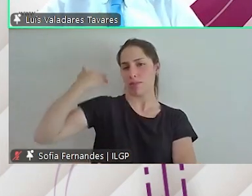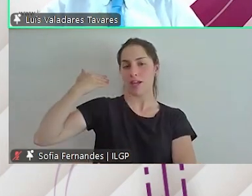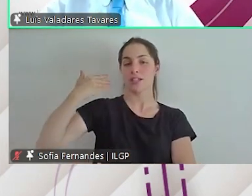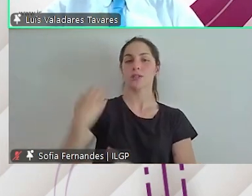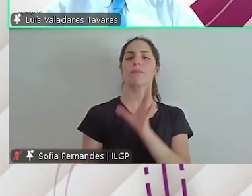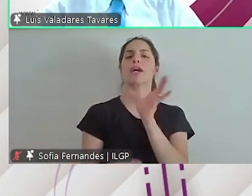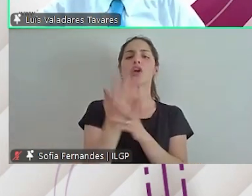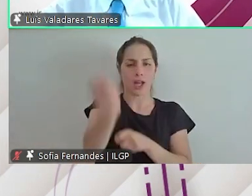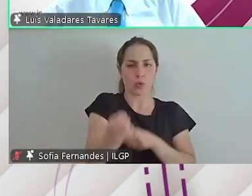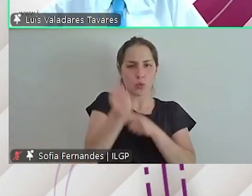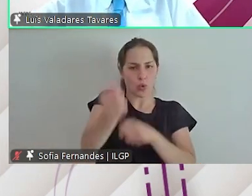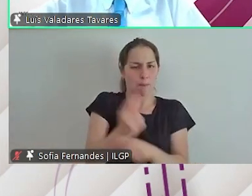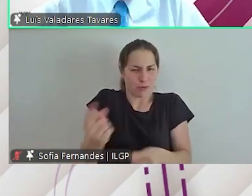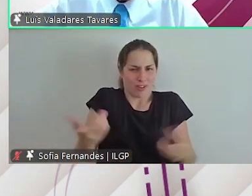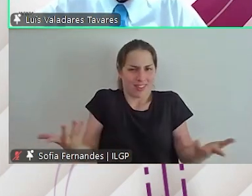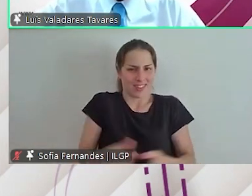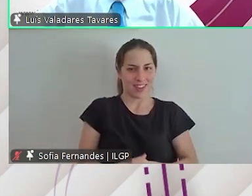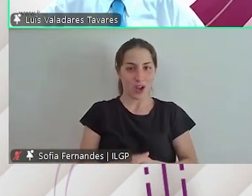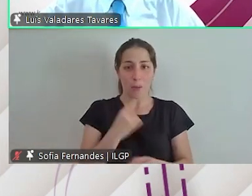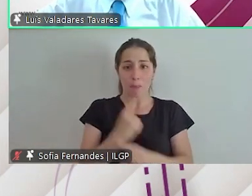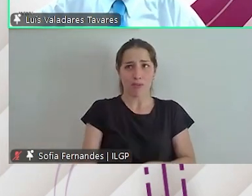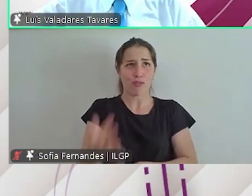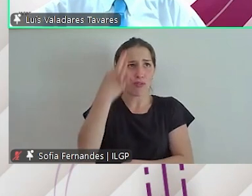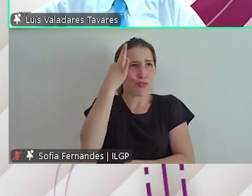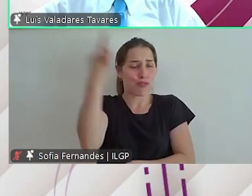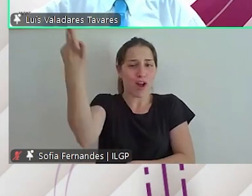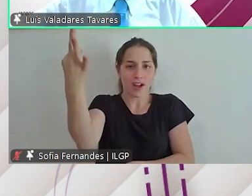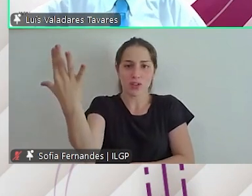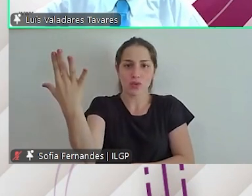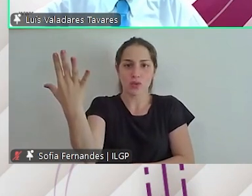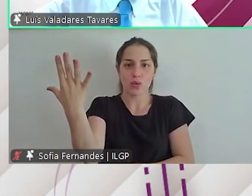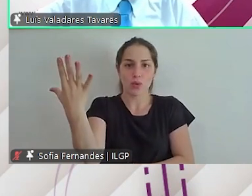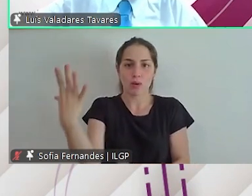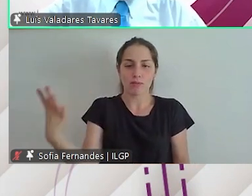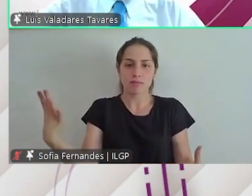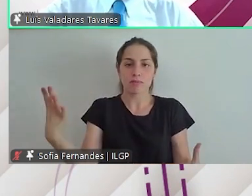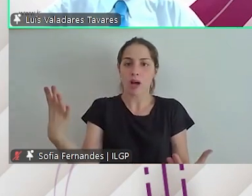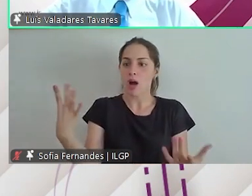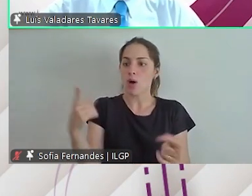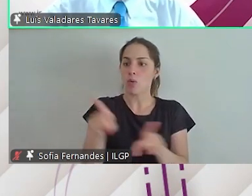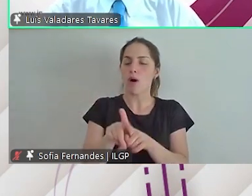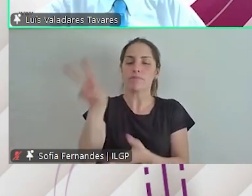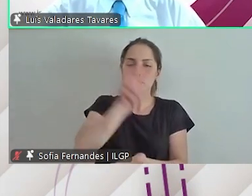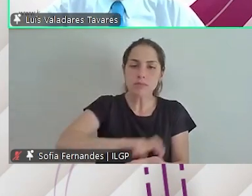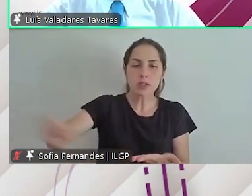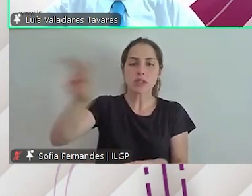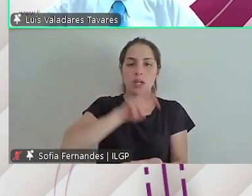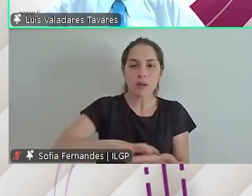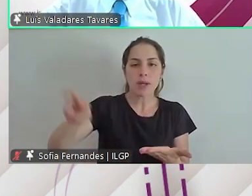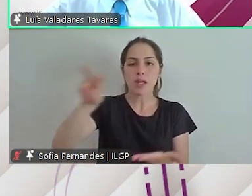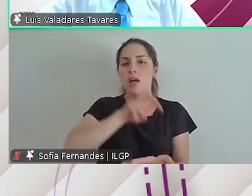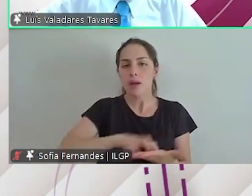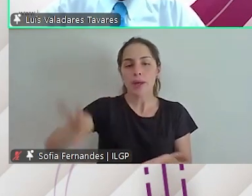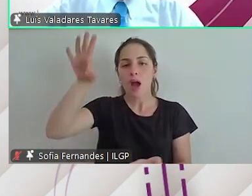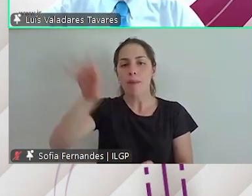inventaram a agricultura? Porque eles estavam fartos de ter de percorrer muitas dezenas de quilómetros todos os dias para apanhar umas frutas,